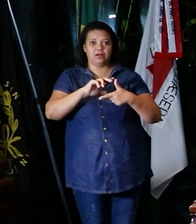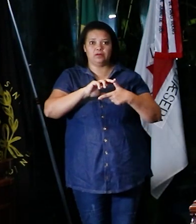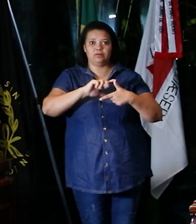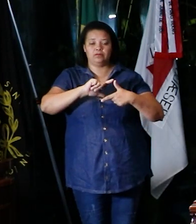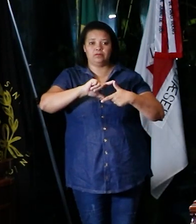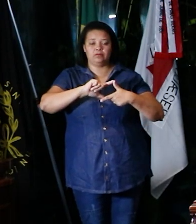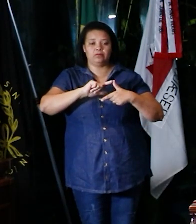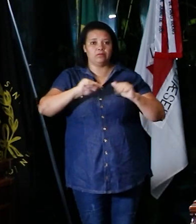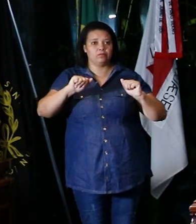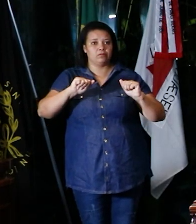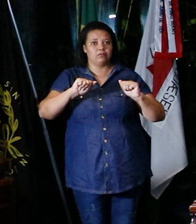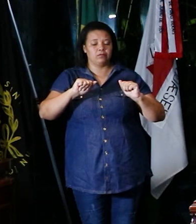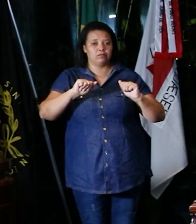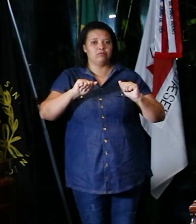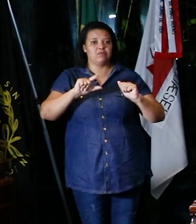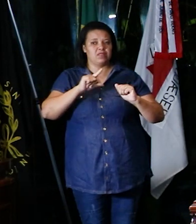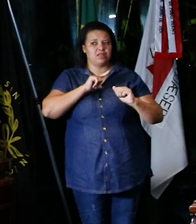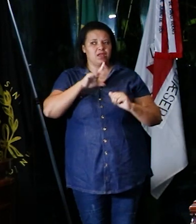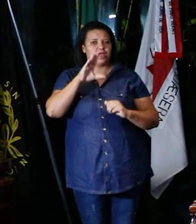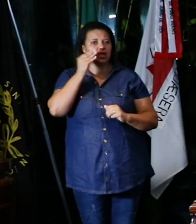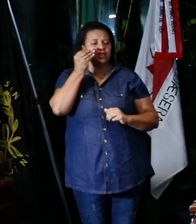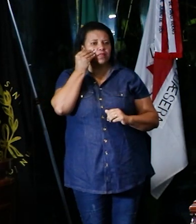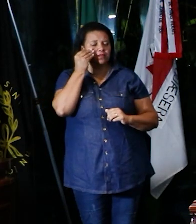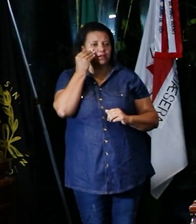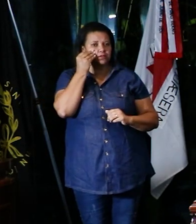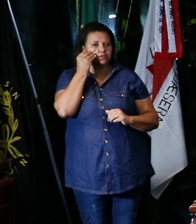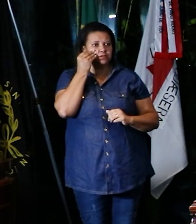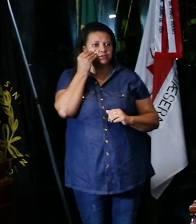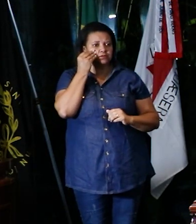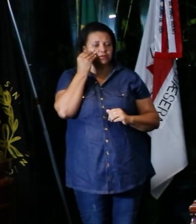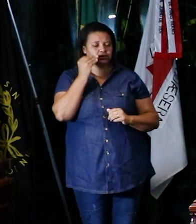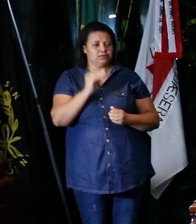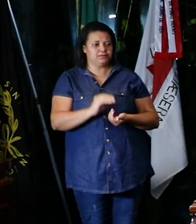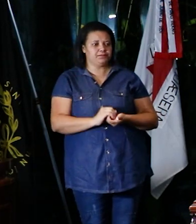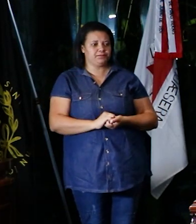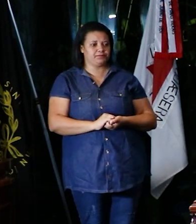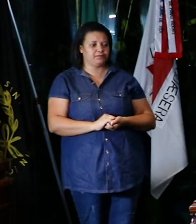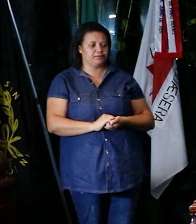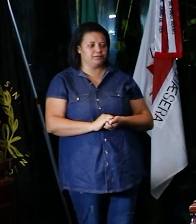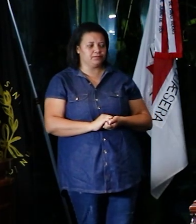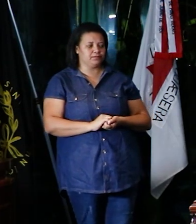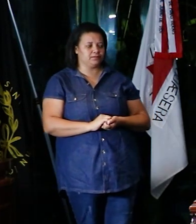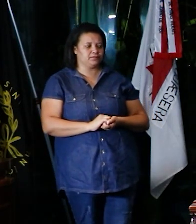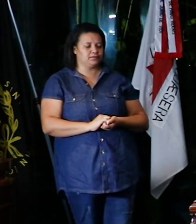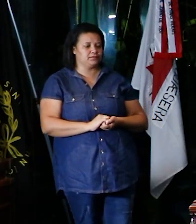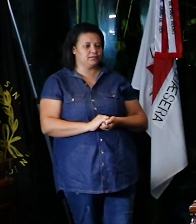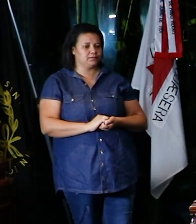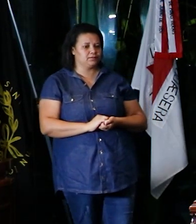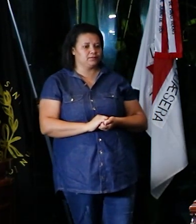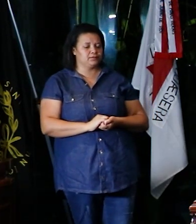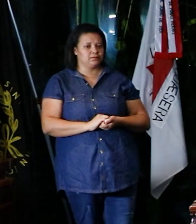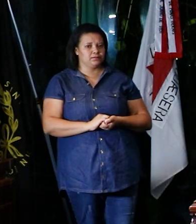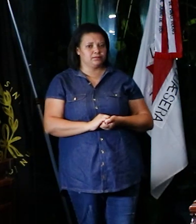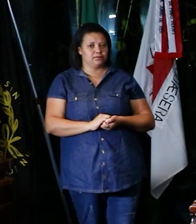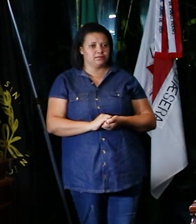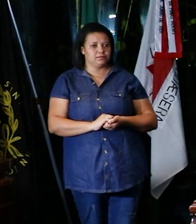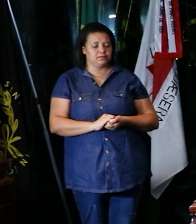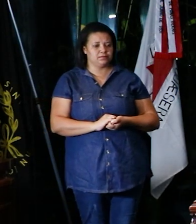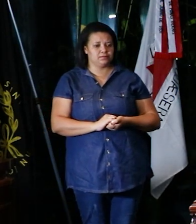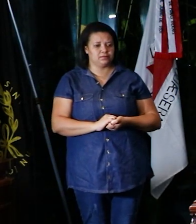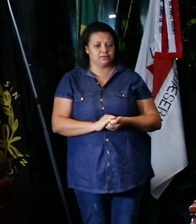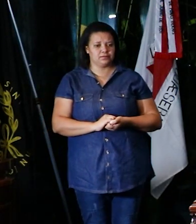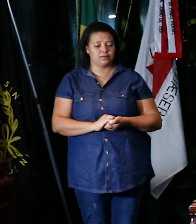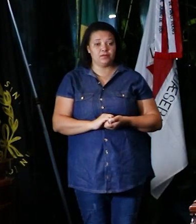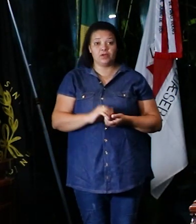que há uma tentativa de objetividade. Não é o caso dele. E